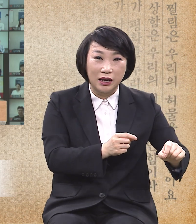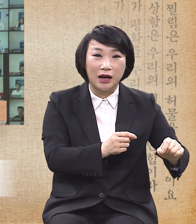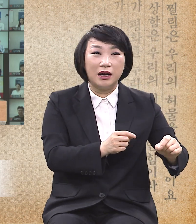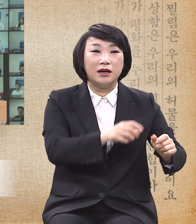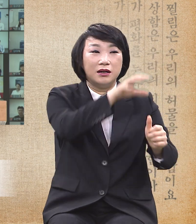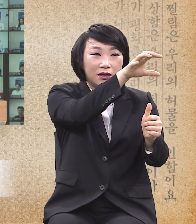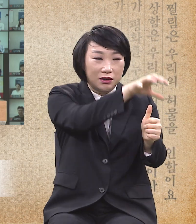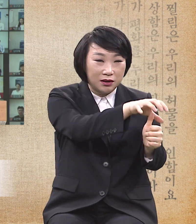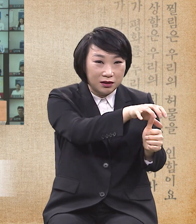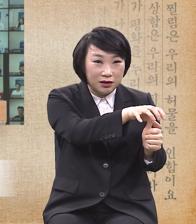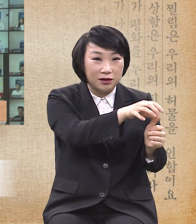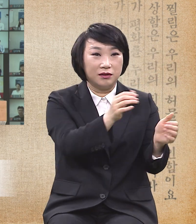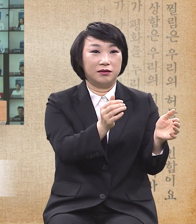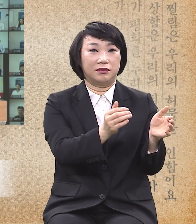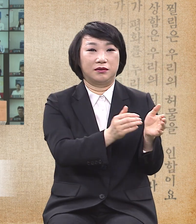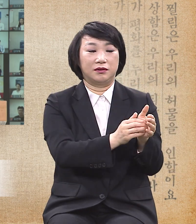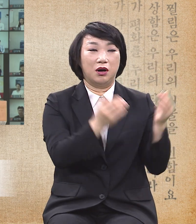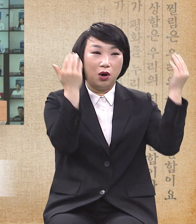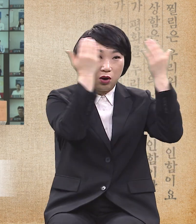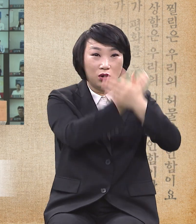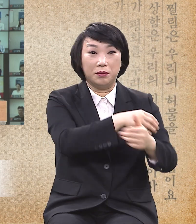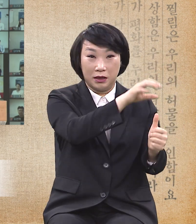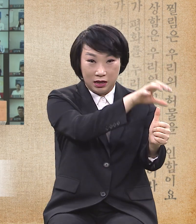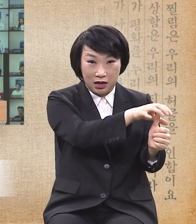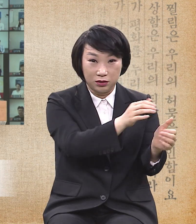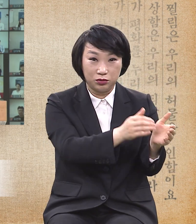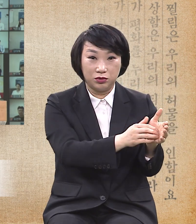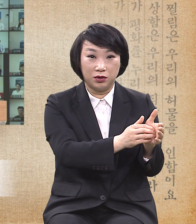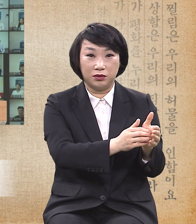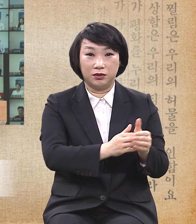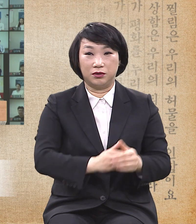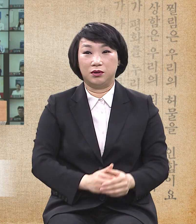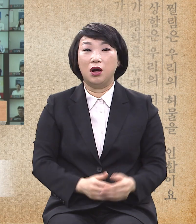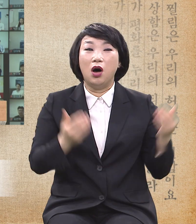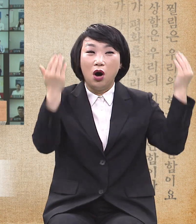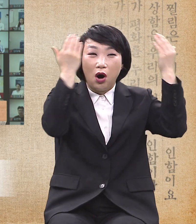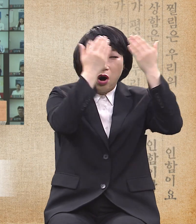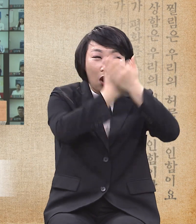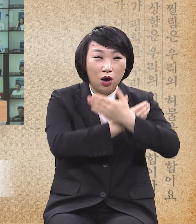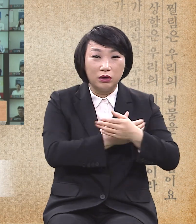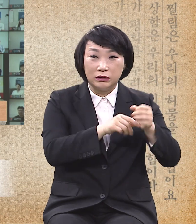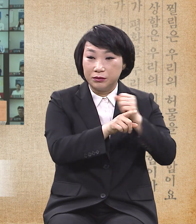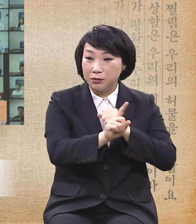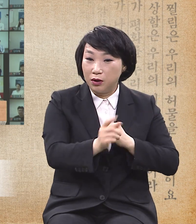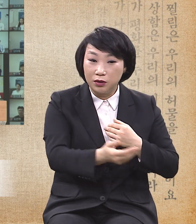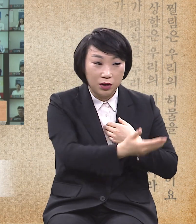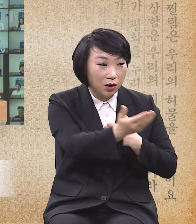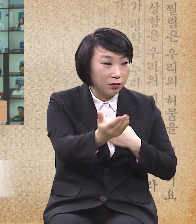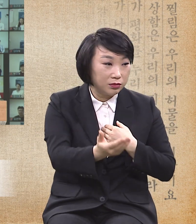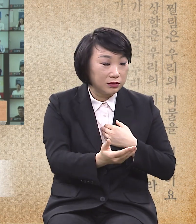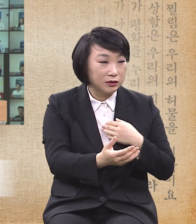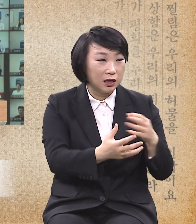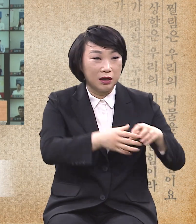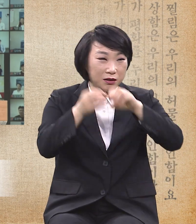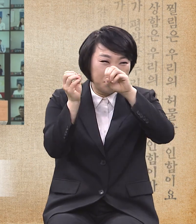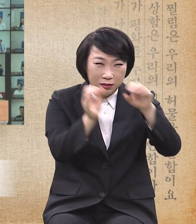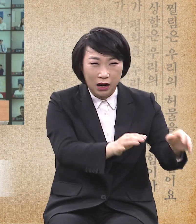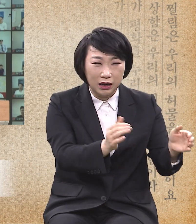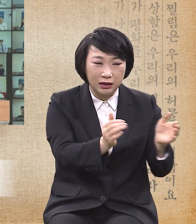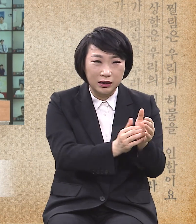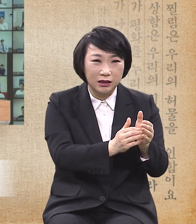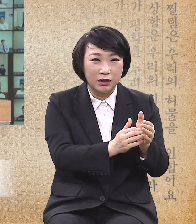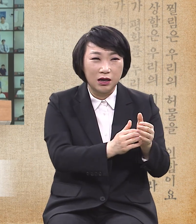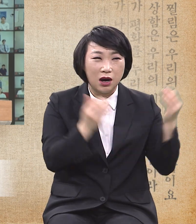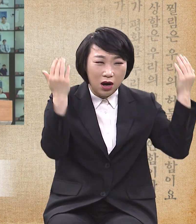영원한 결박으로 흑암에 가뒀다는 거. 흑암이라는 것은 갖다 집어넣으면